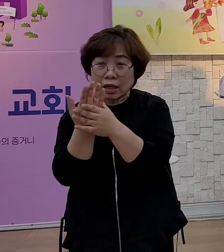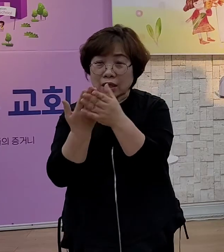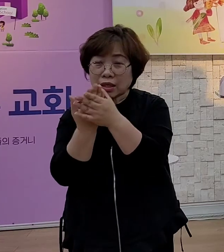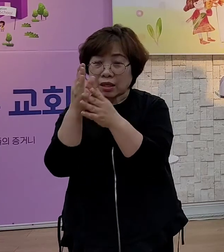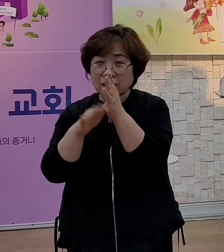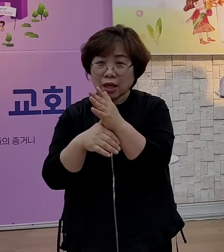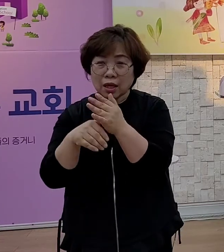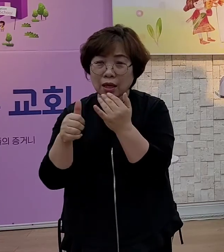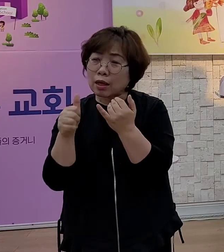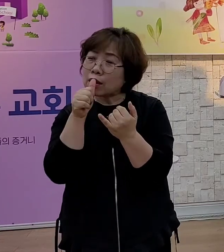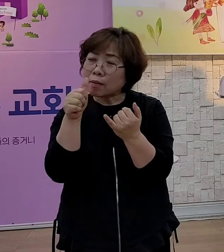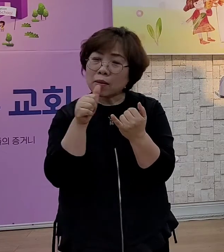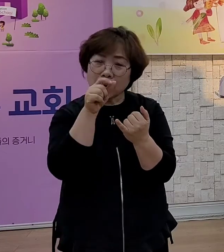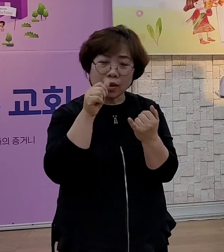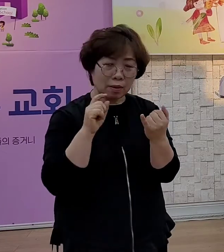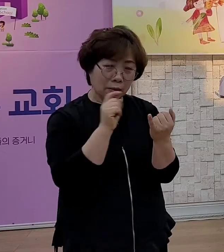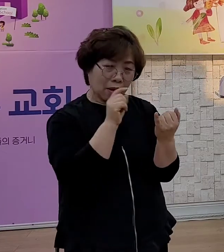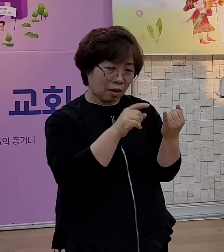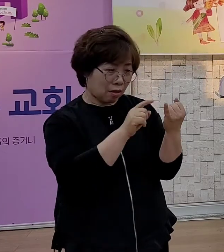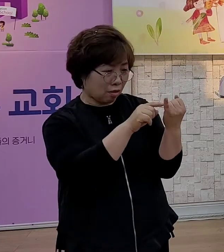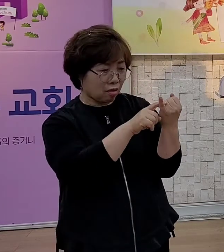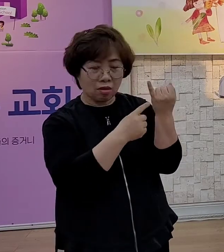듣습니까? 안 들어요.